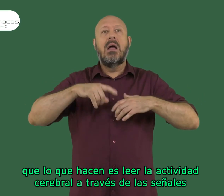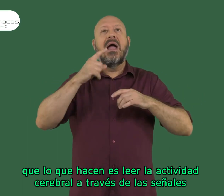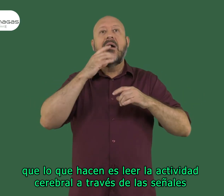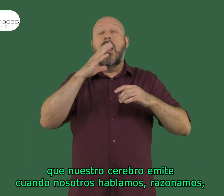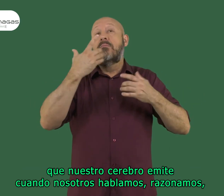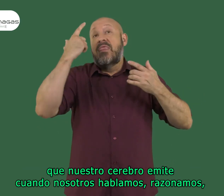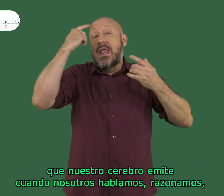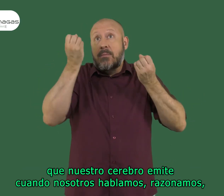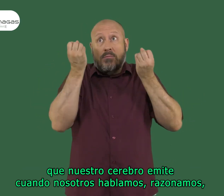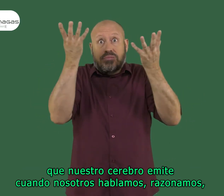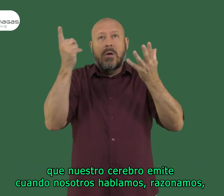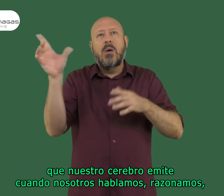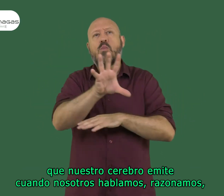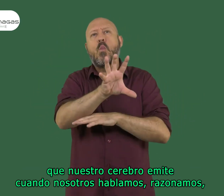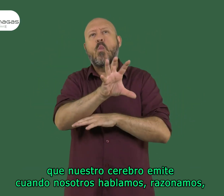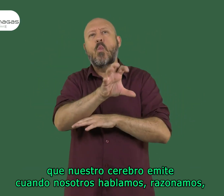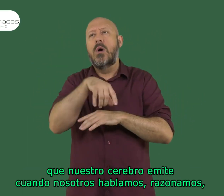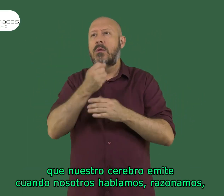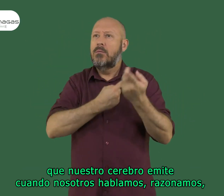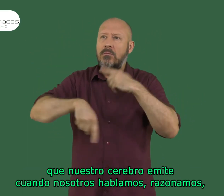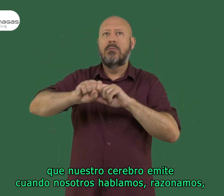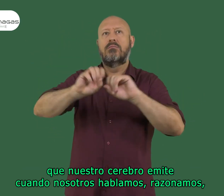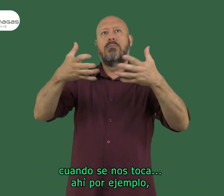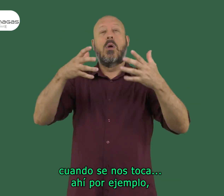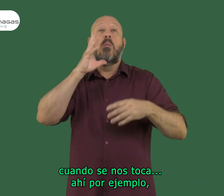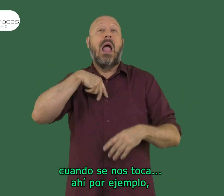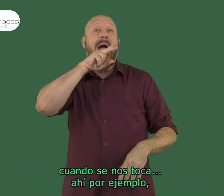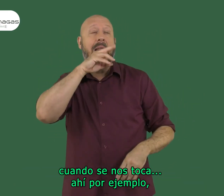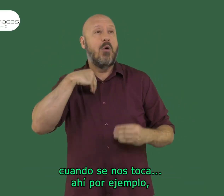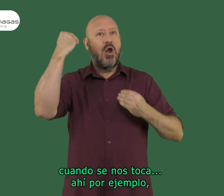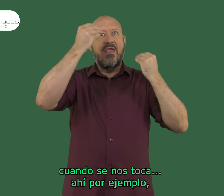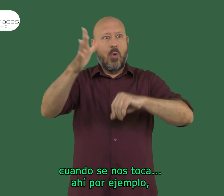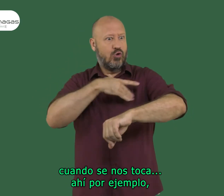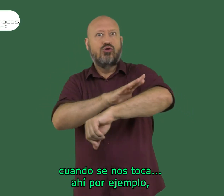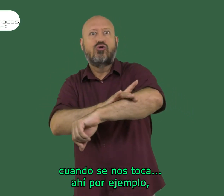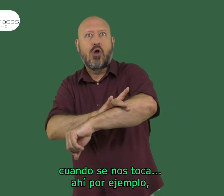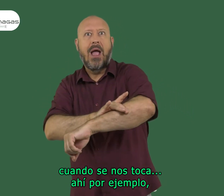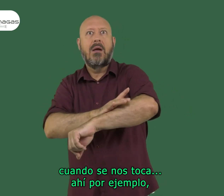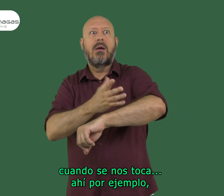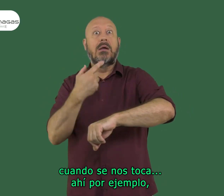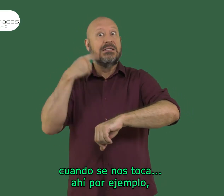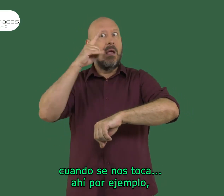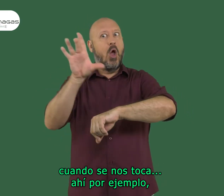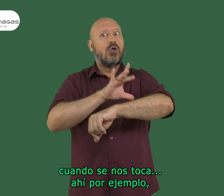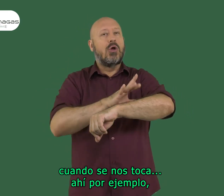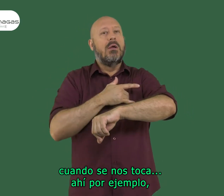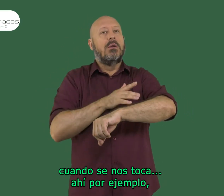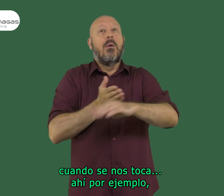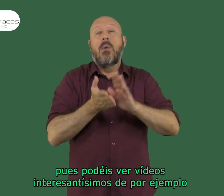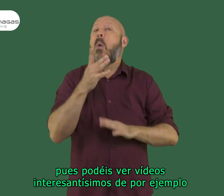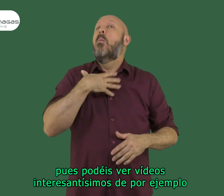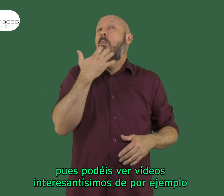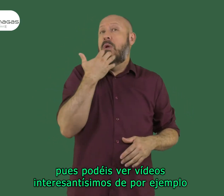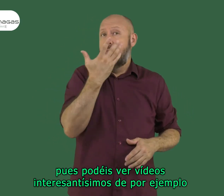las señales que nuestro cerebro emite cuando nosotros hablamos, razonamos, cuando se nos toca, nosotros detectamos que se nos ha tocado. Y ahí por ejemplo,